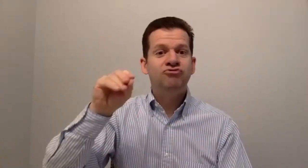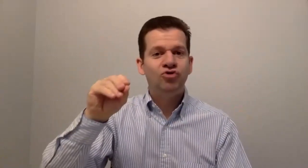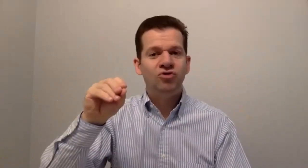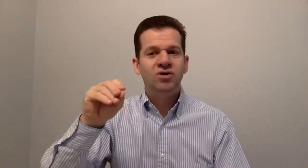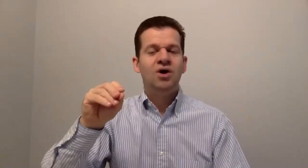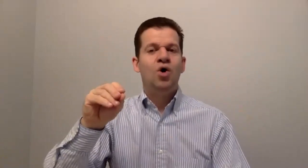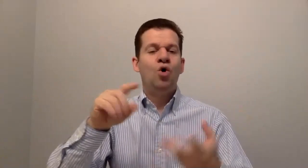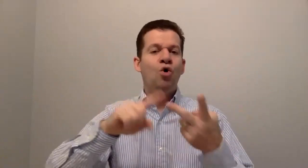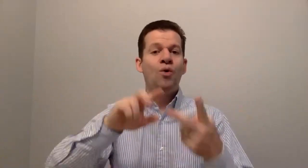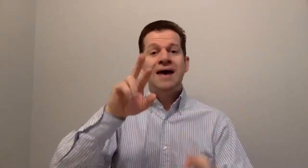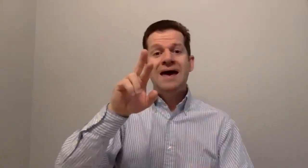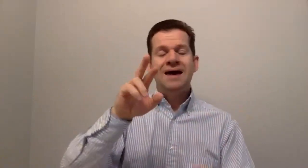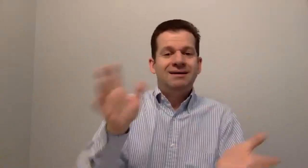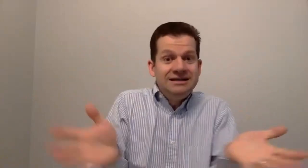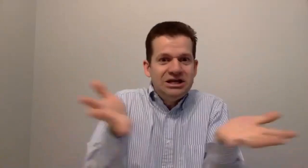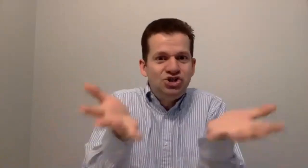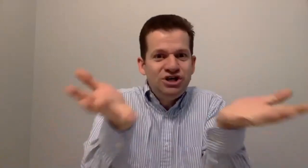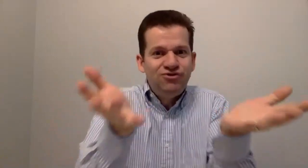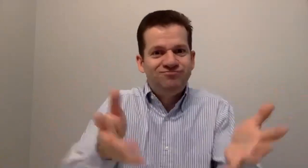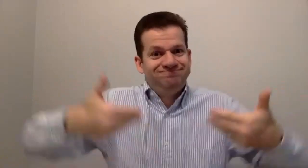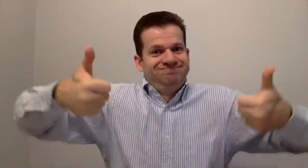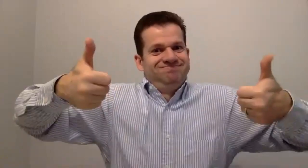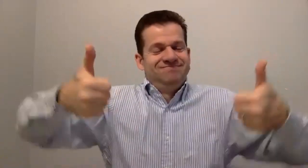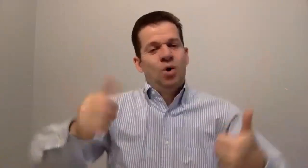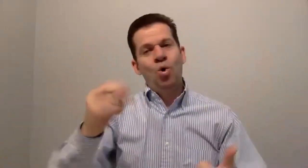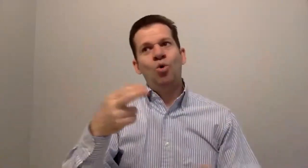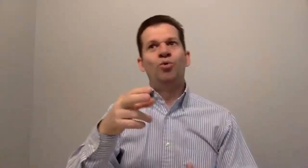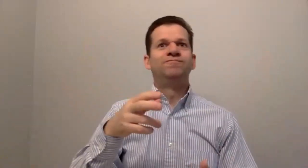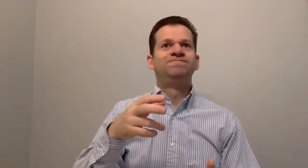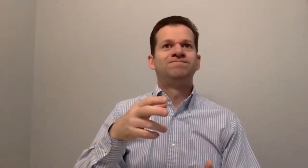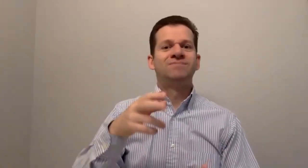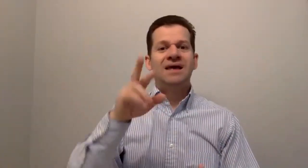Incentivo. Ou incentivo. Ou